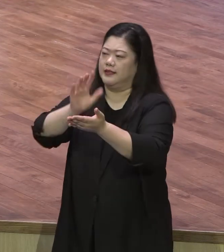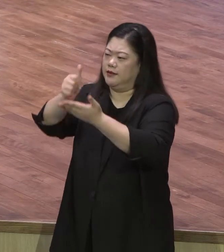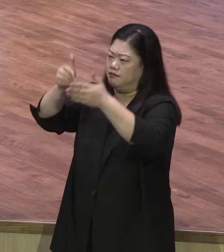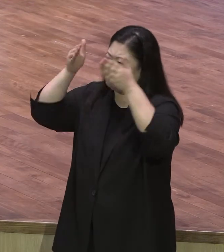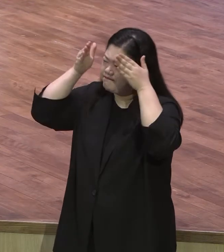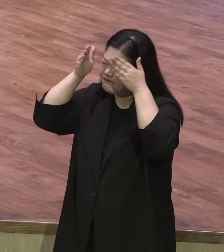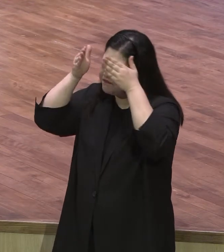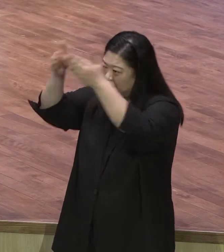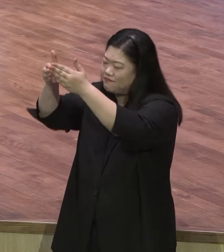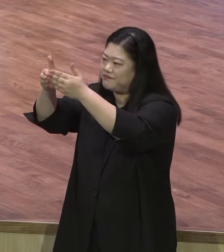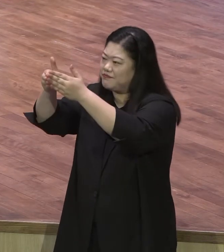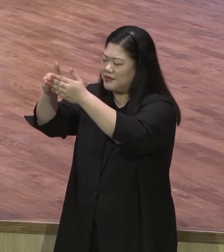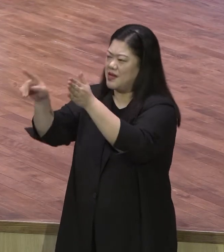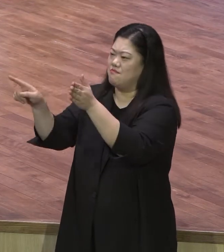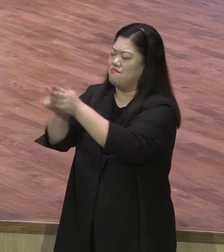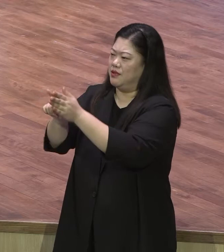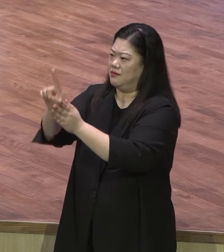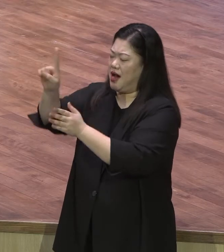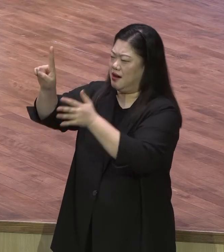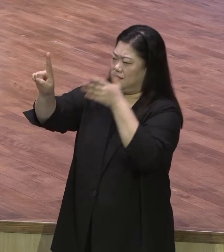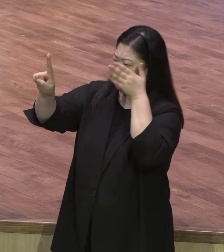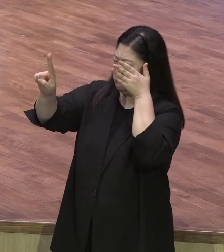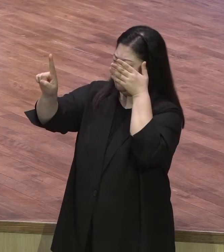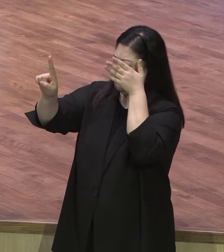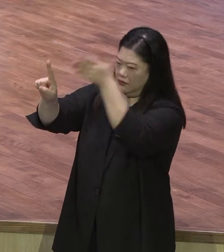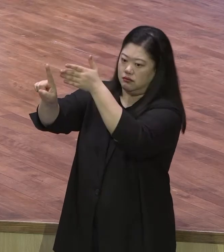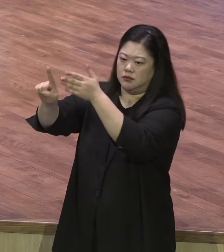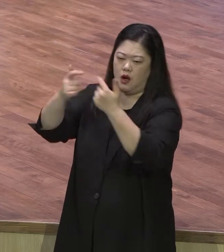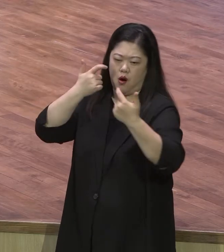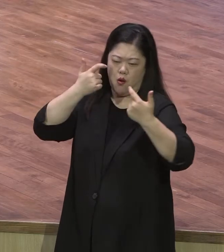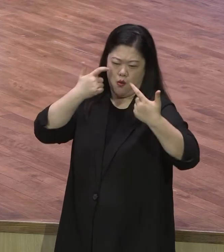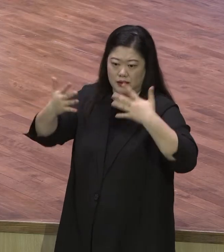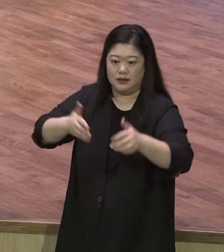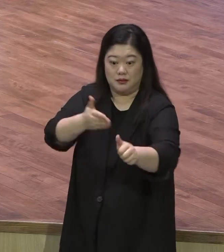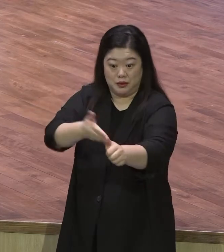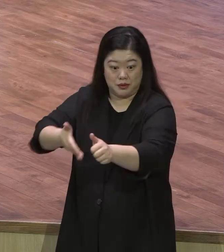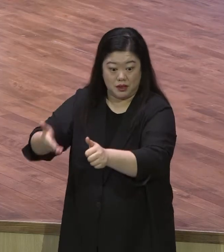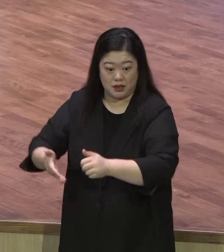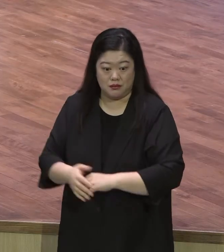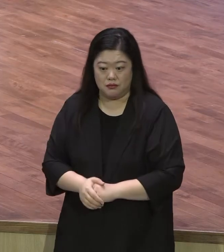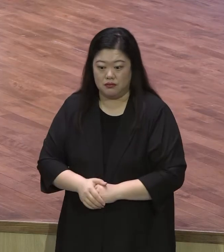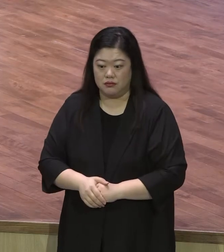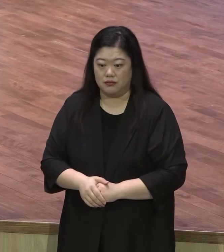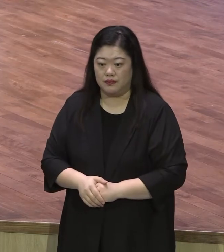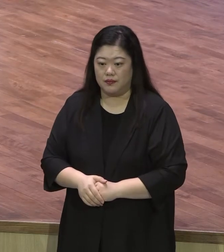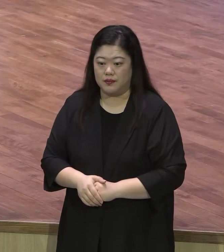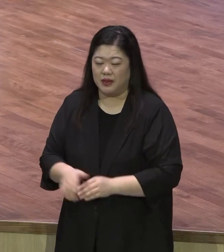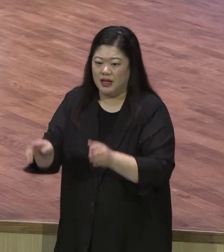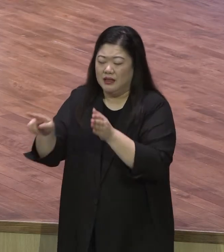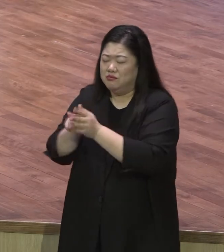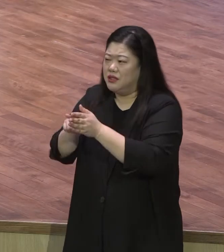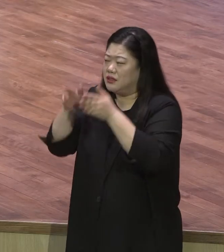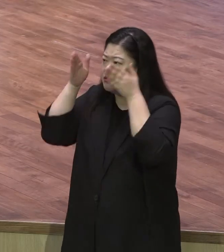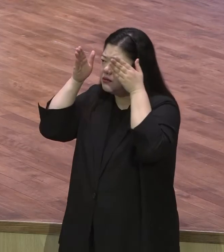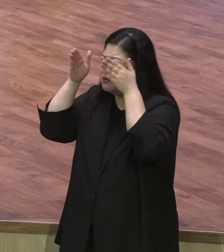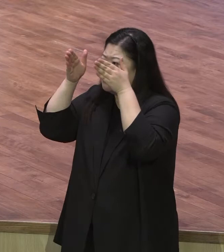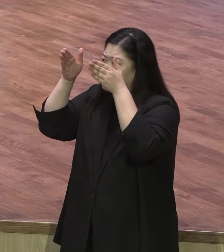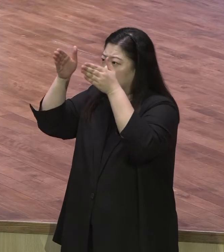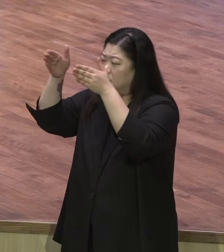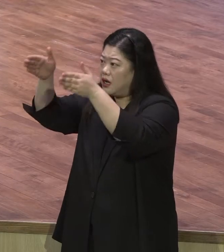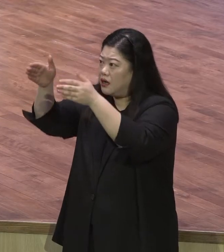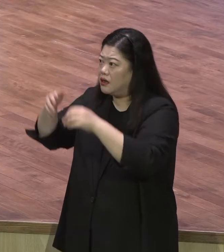유일성의 믿음을 확고히 가지시기 바랍니다. 문제의 사건 일어날 때마다 살다 보면